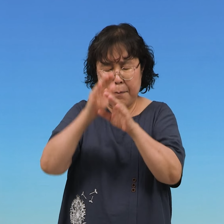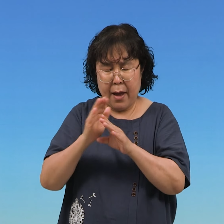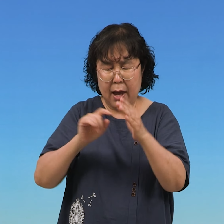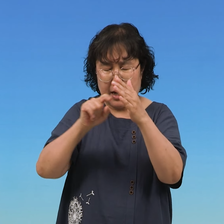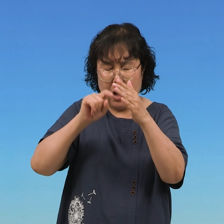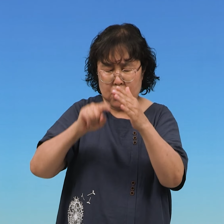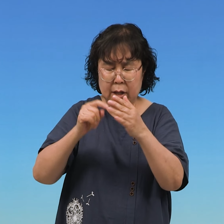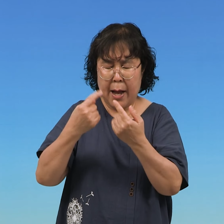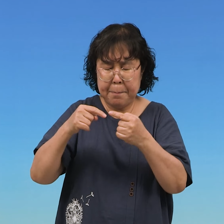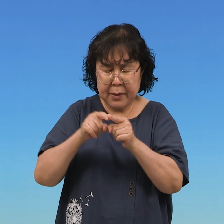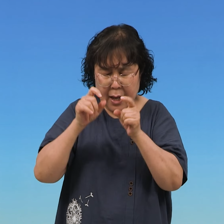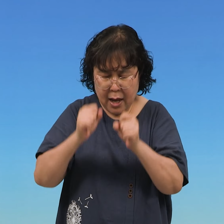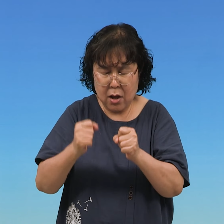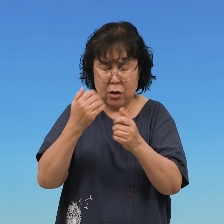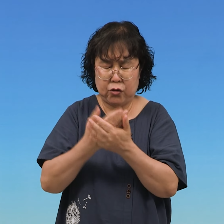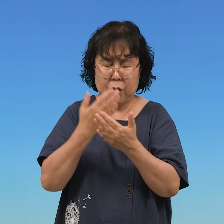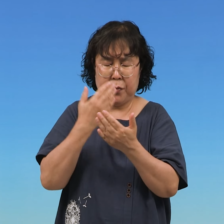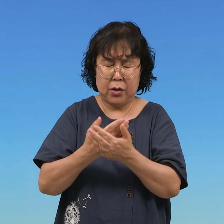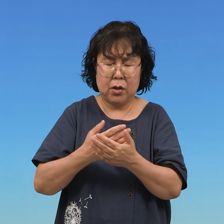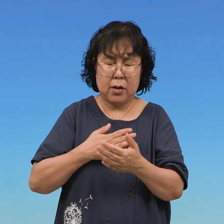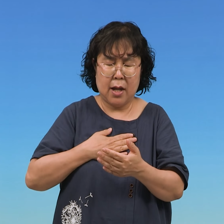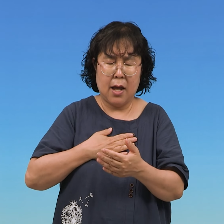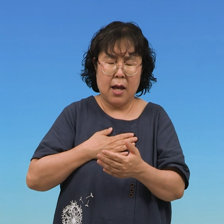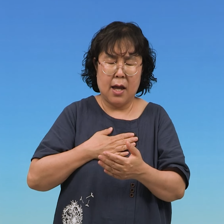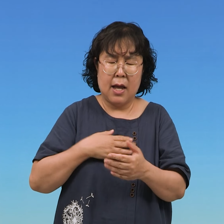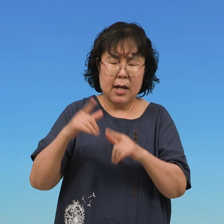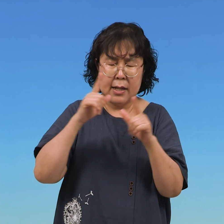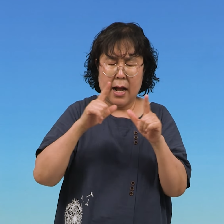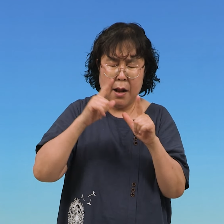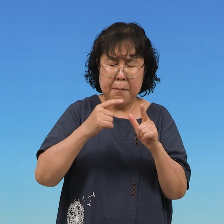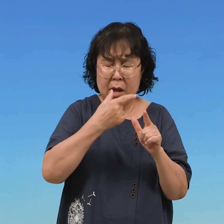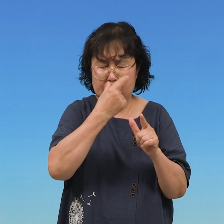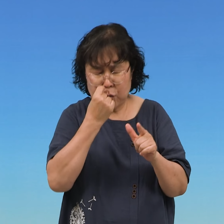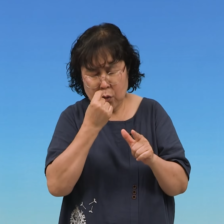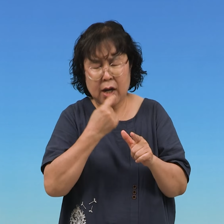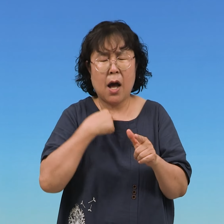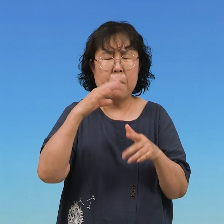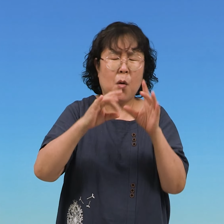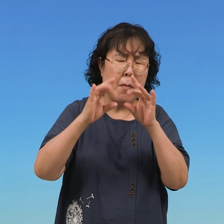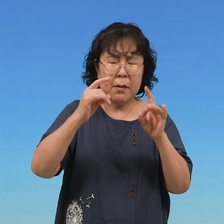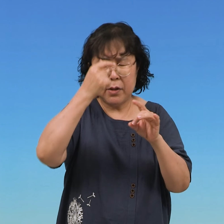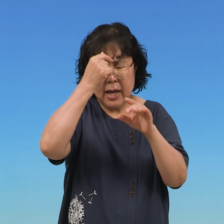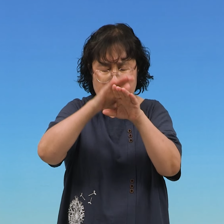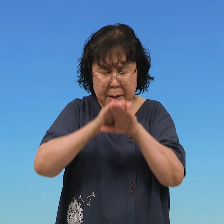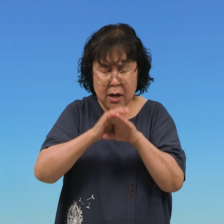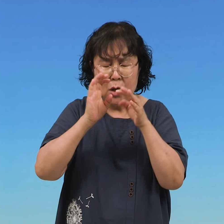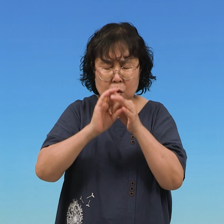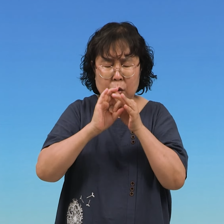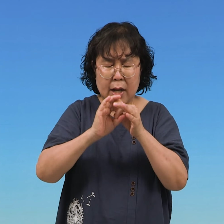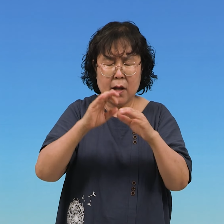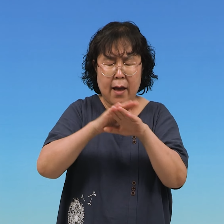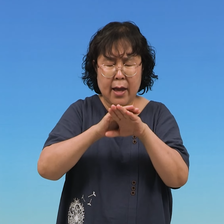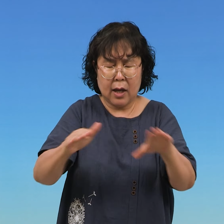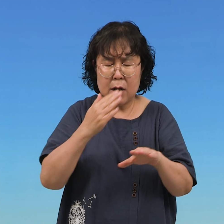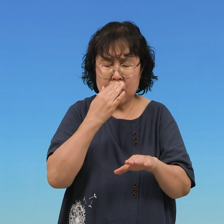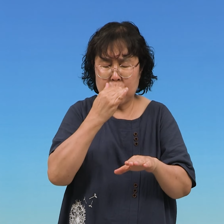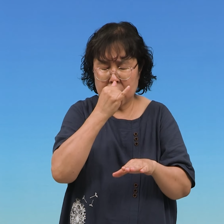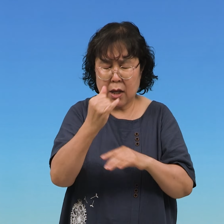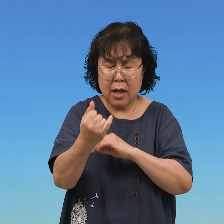목마름을 예배로 풀어나가게 하여 주시옵소서. 예배로 이 문제를 하나님 풀어나갈 수 있도록 능력을